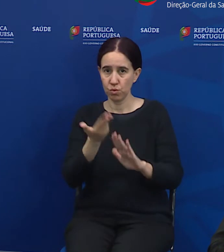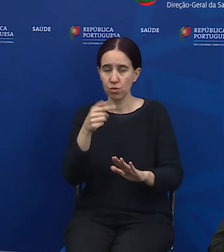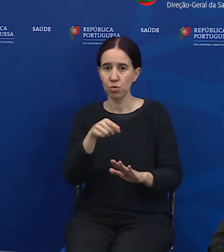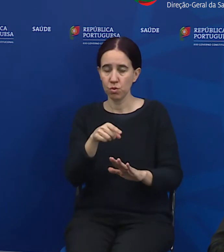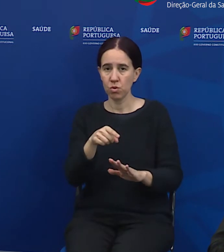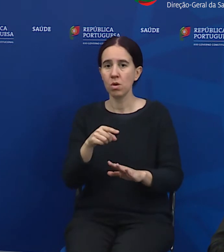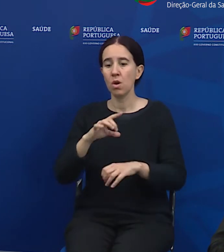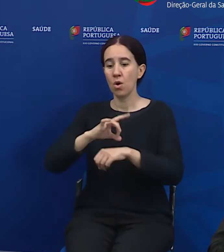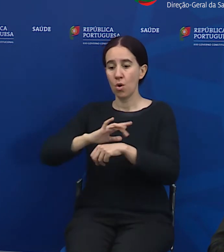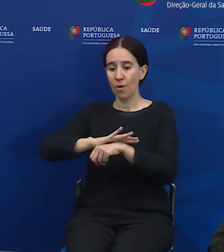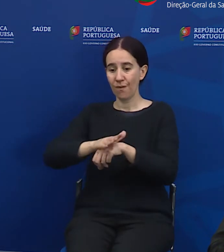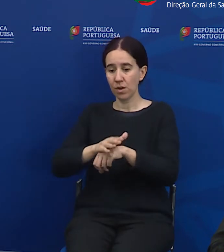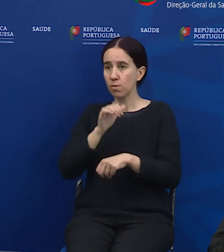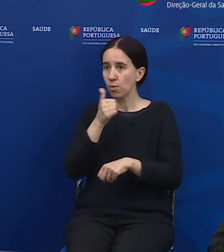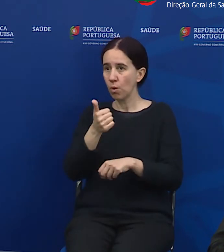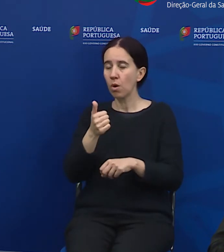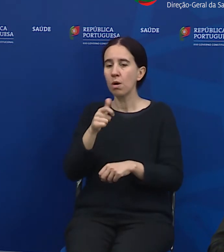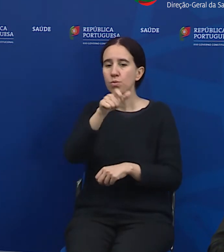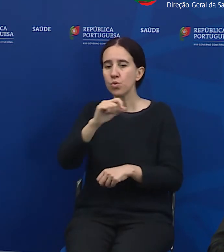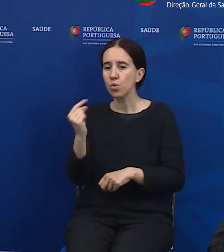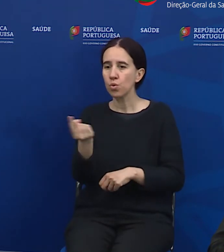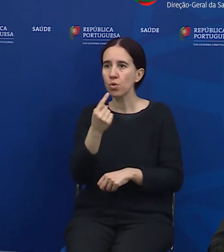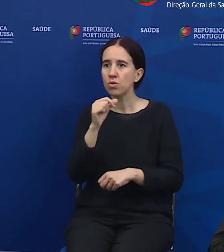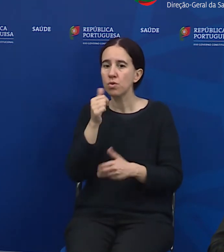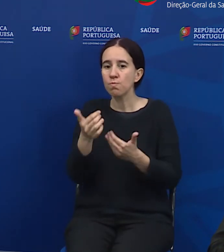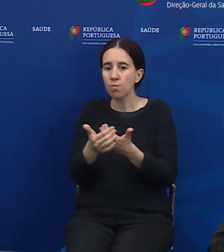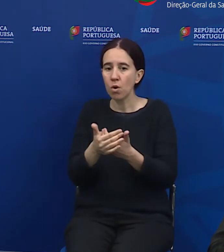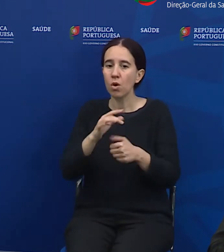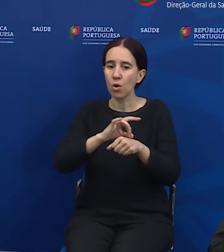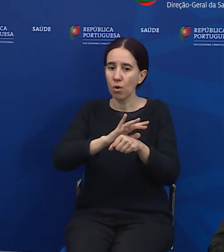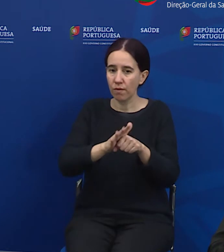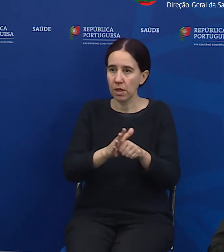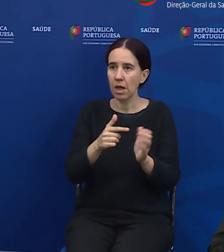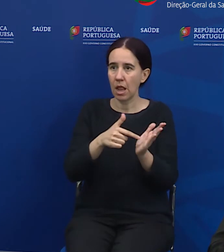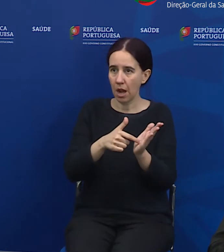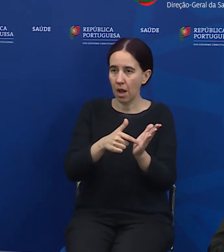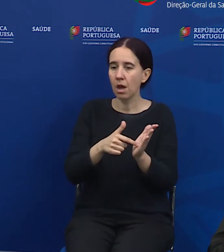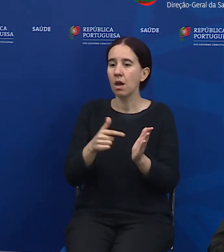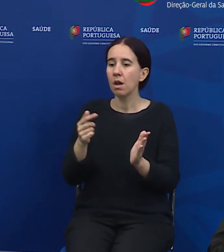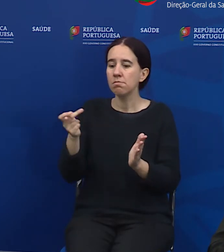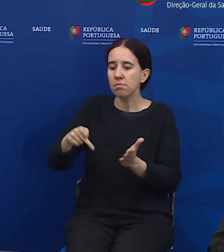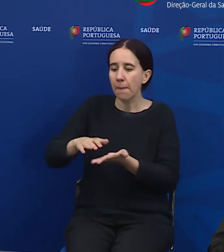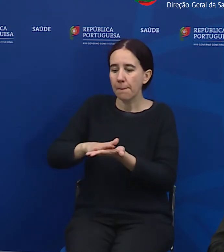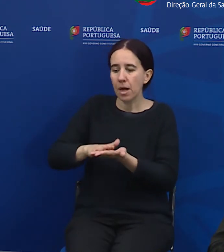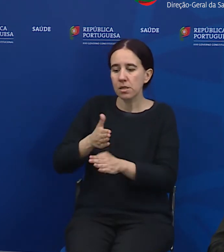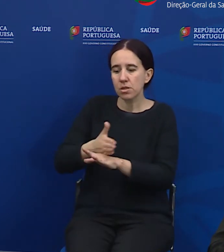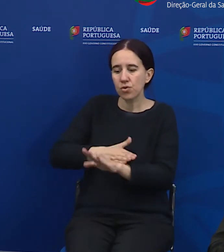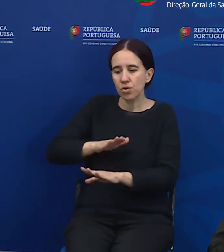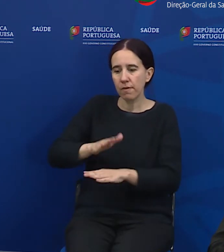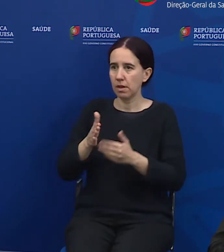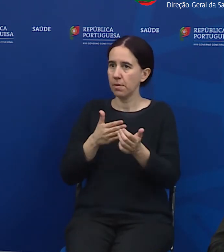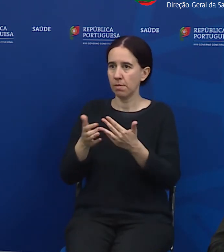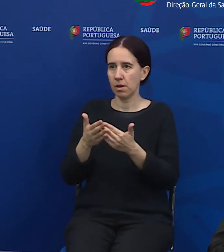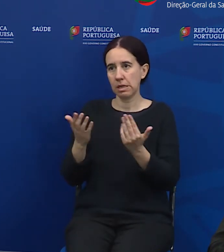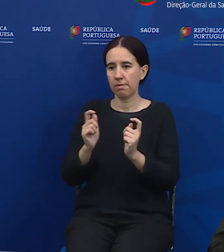mortalidade por convite todas as pessoas que faleçam por convite independentemente da causa básica que aquilo que é